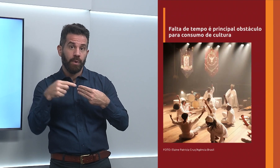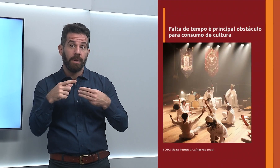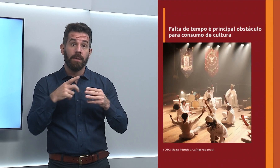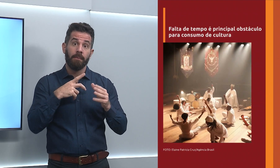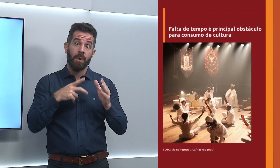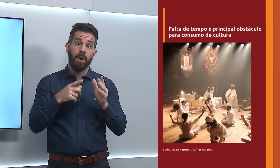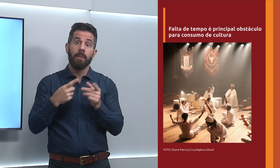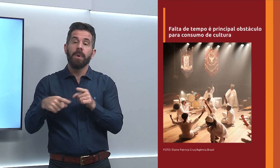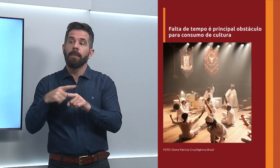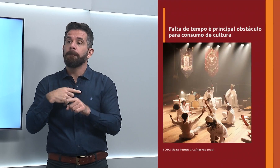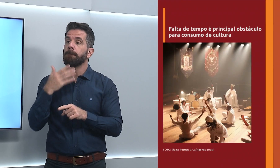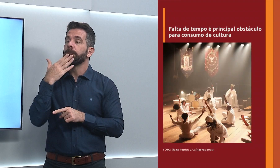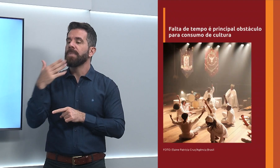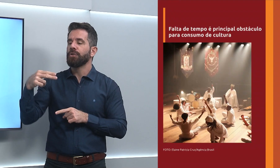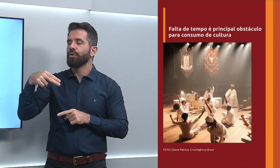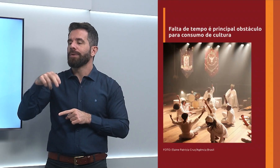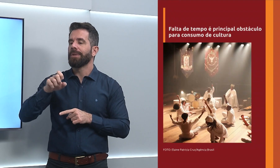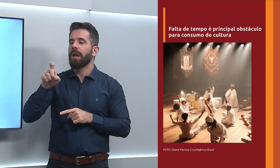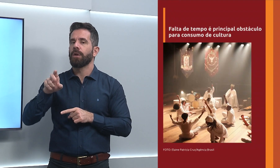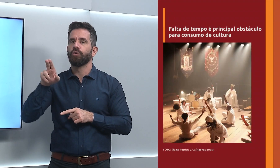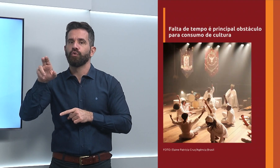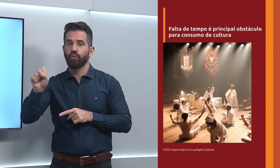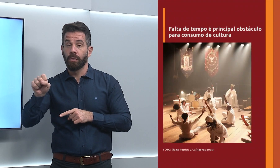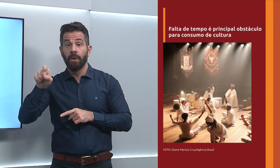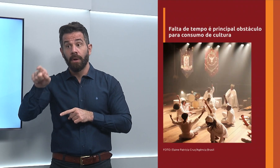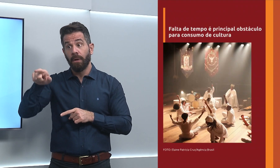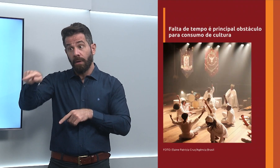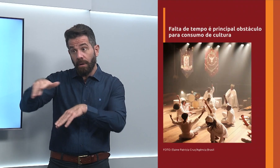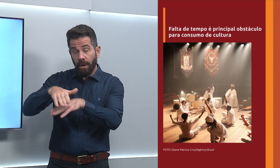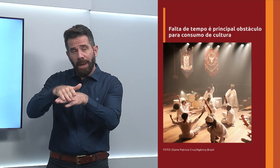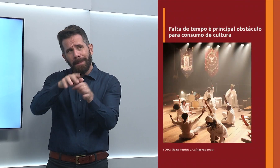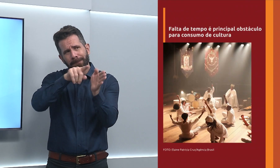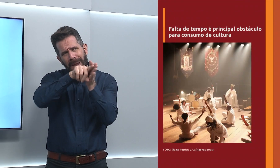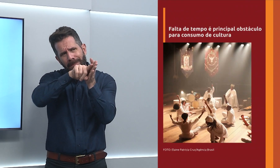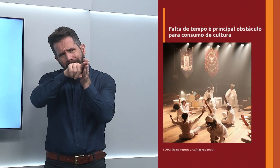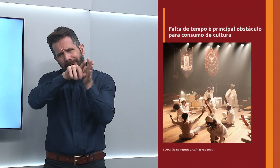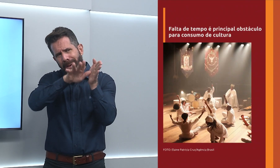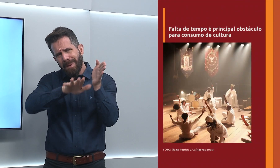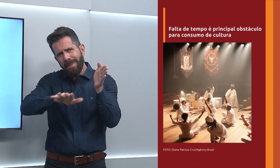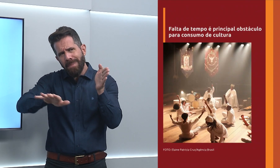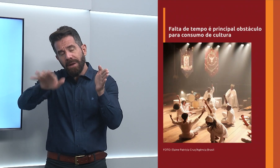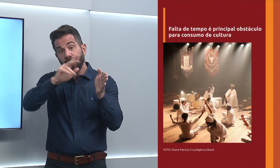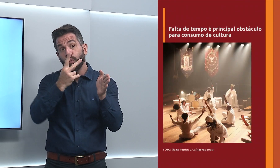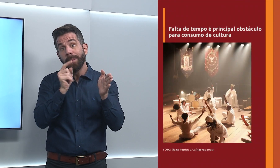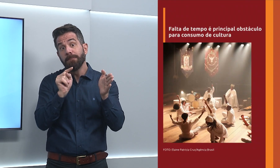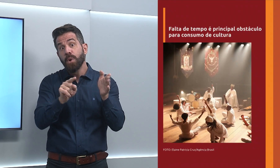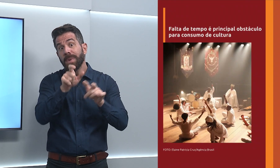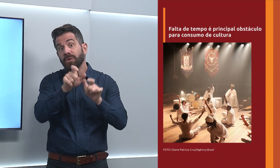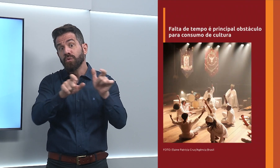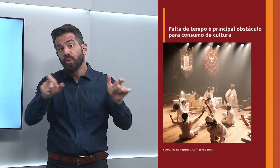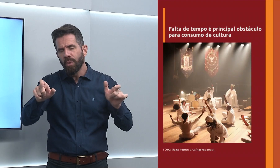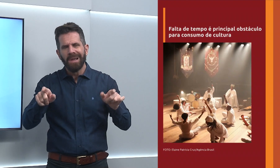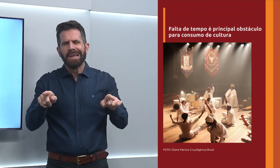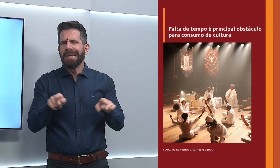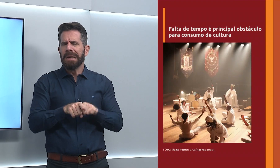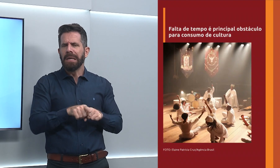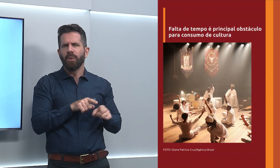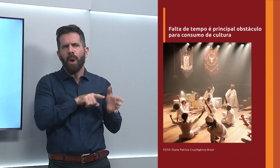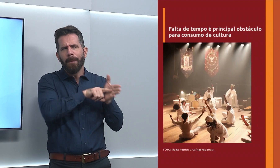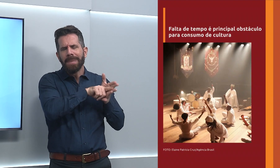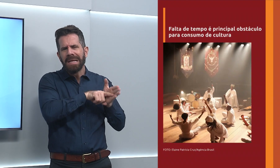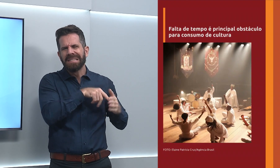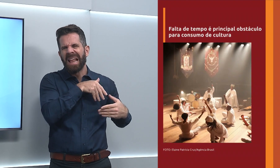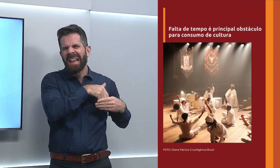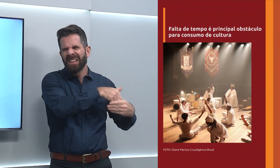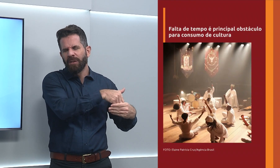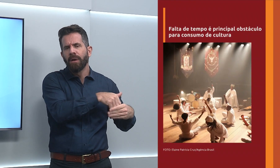de 2.000 pessoas, utilizando o mesmo método das pesquisas eleitorais, para que a amostra